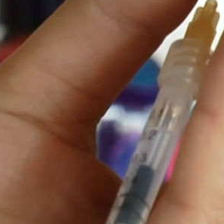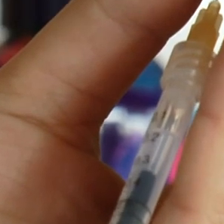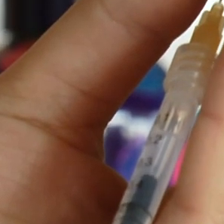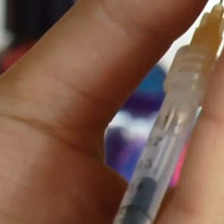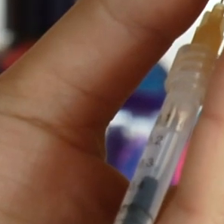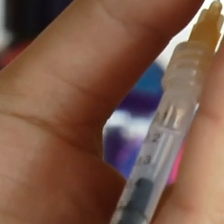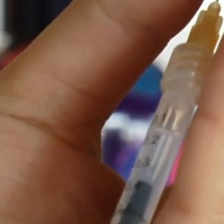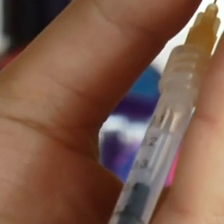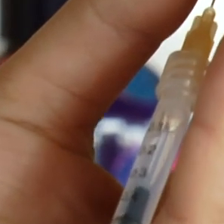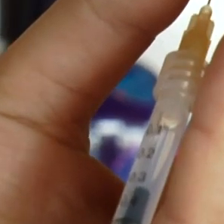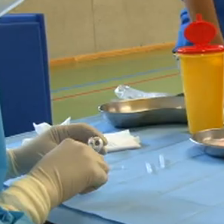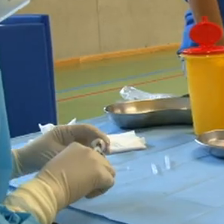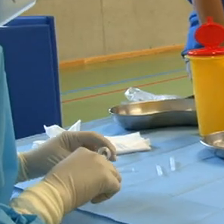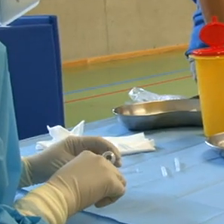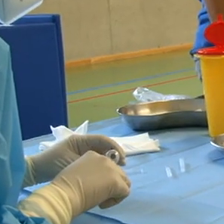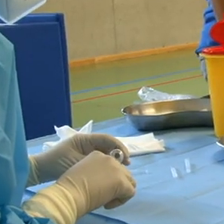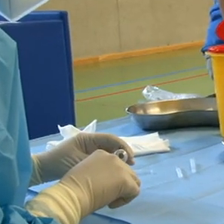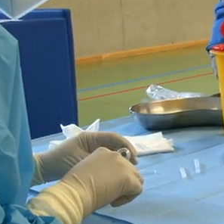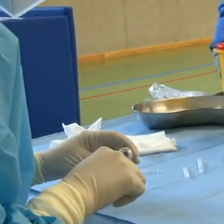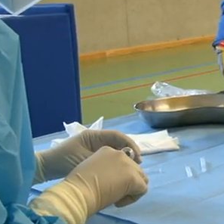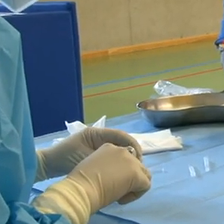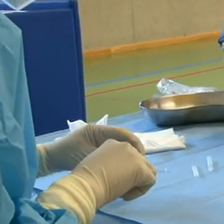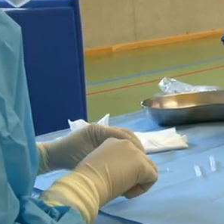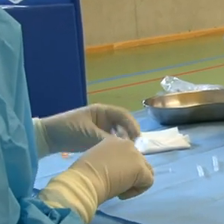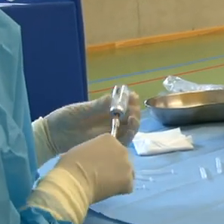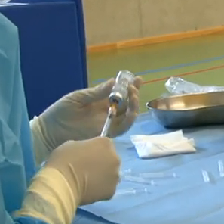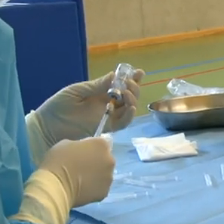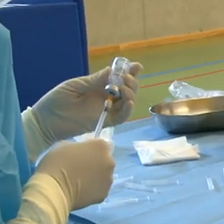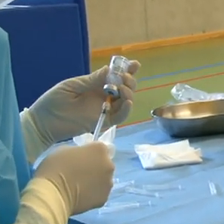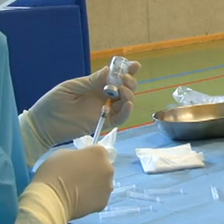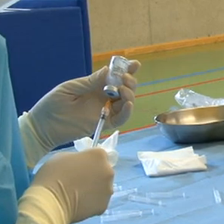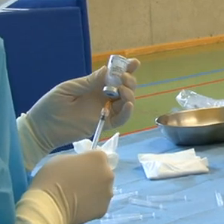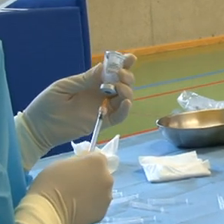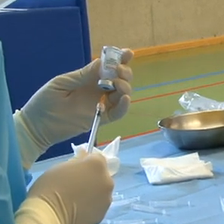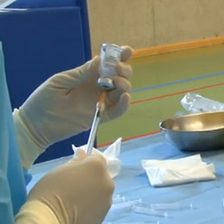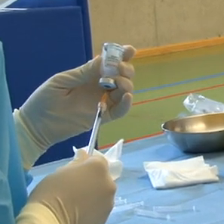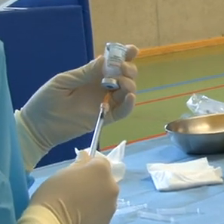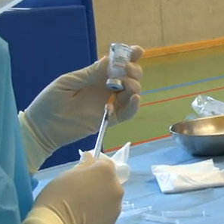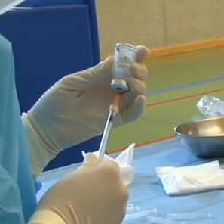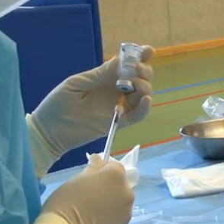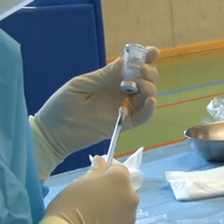sostenuti in questi 20 mesi di pandemia che sono costati al Veneto 1.300.000 euro.